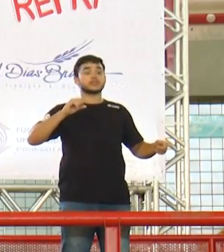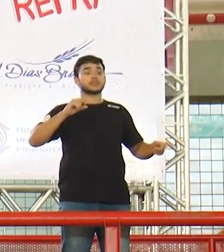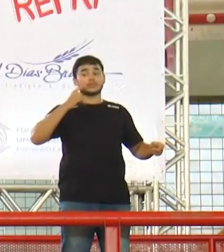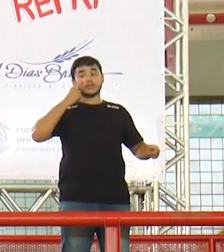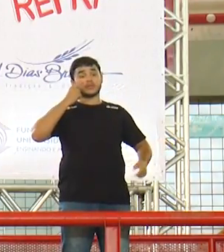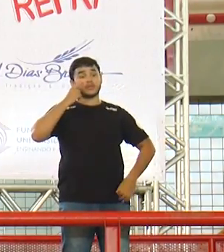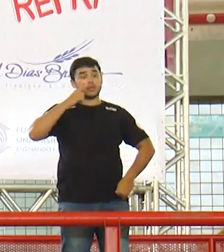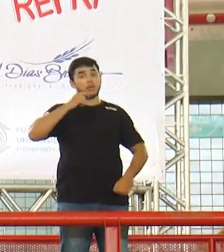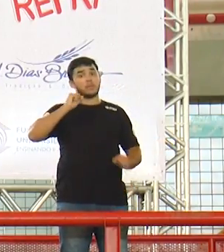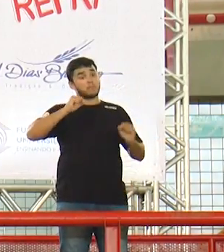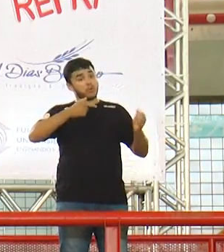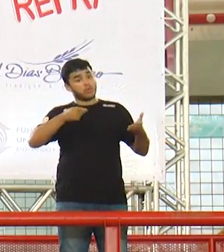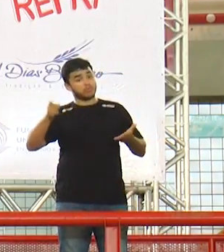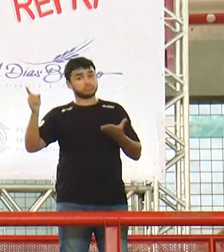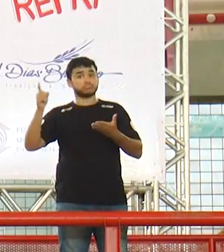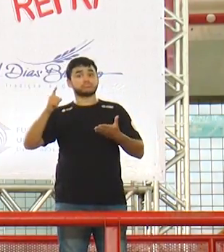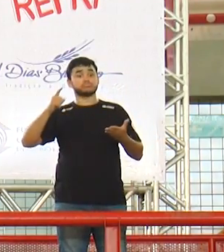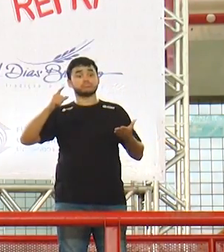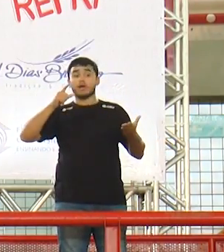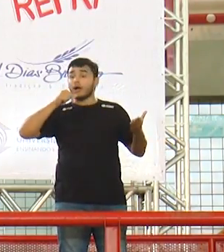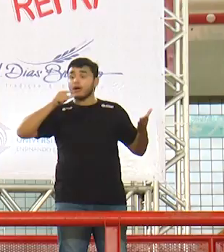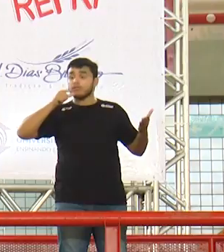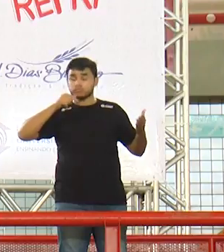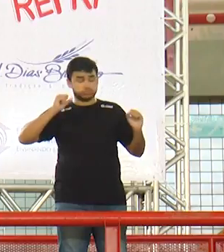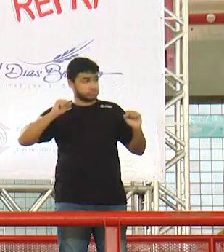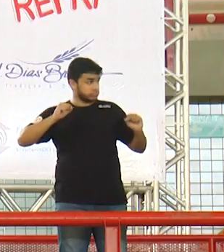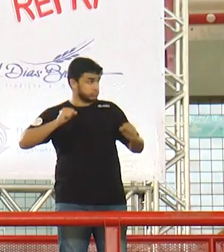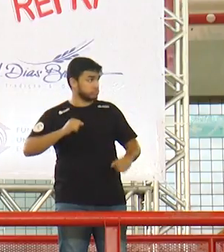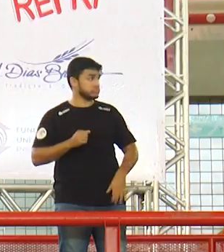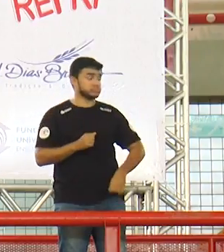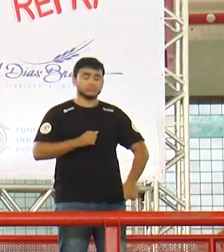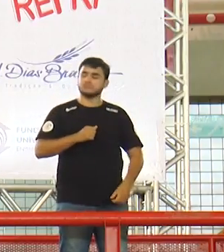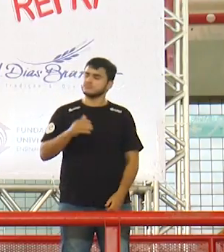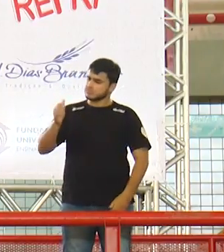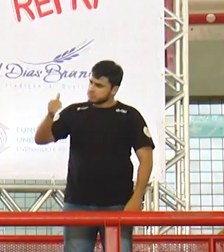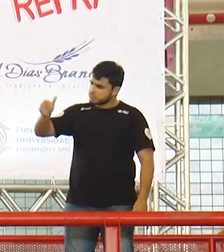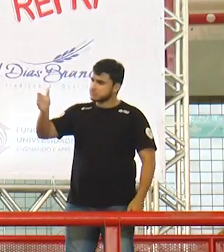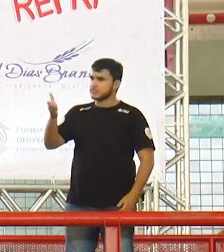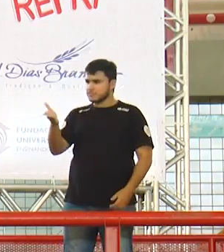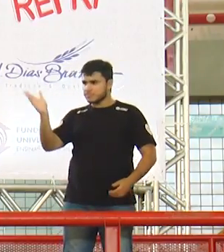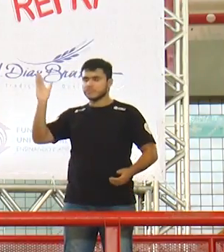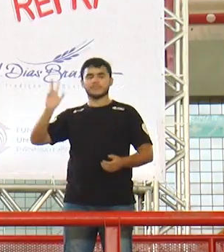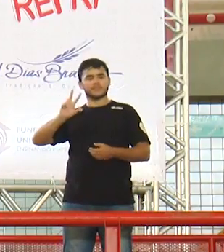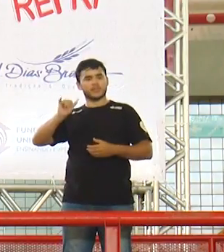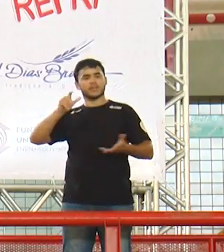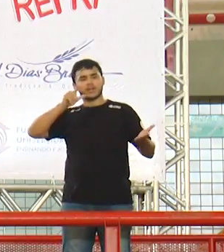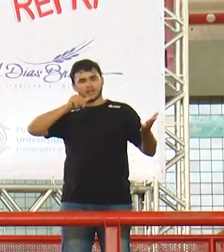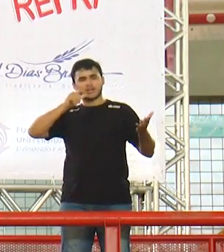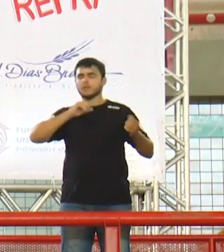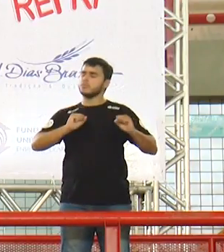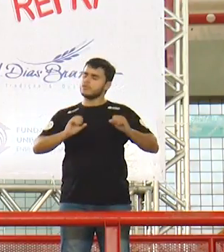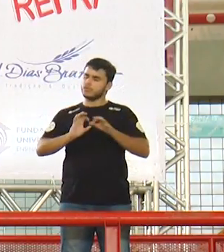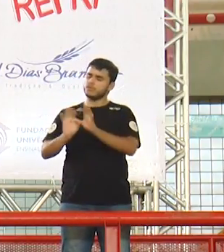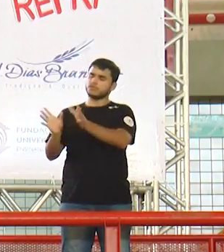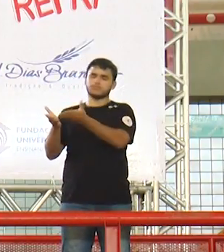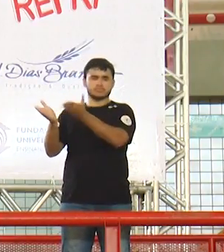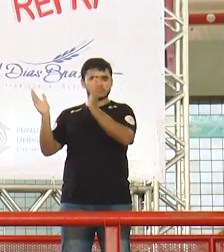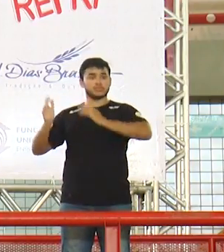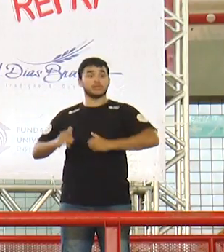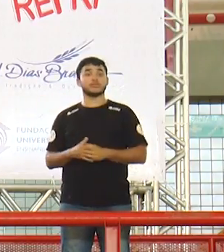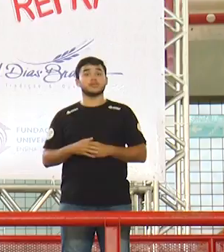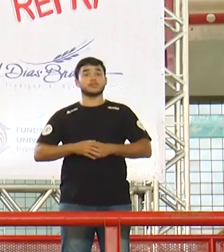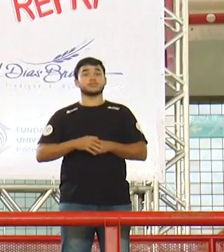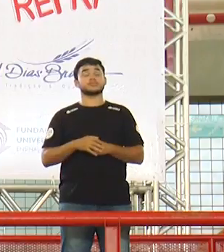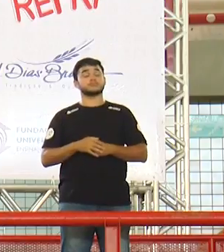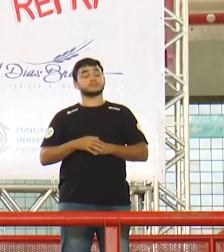Eu posso ir ao bebedouro? Aí eu digo, vai Pokémon, vai. Mas eu